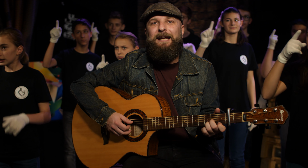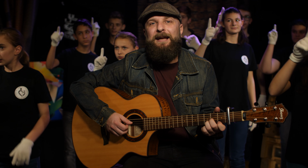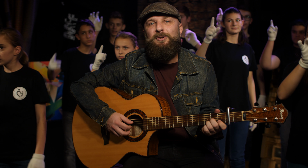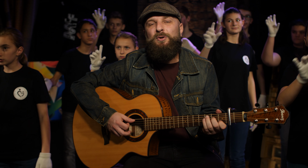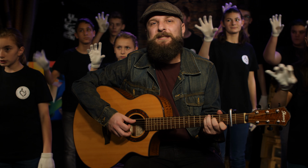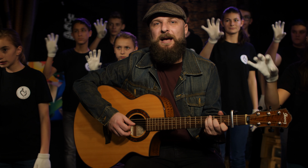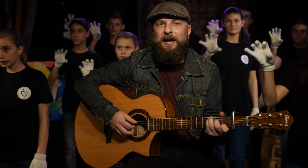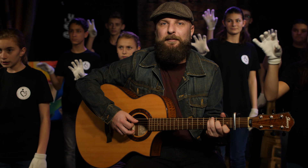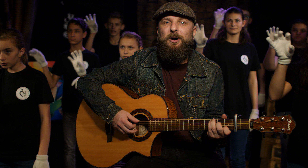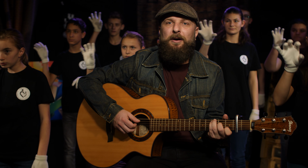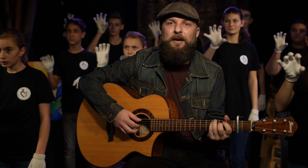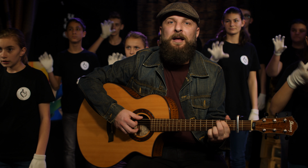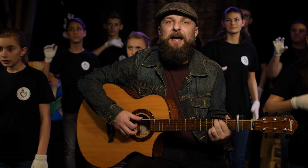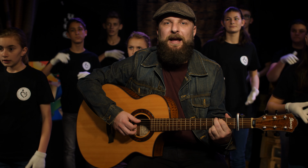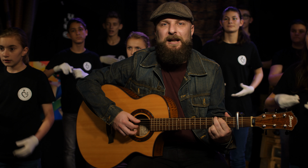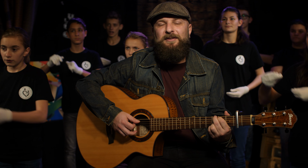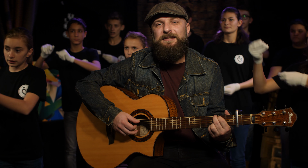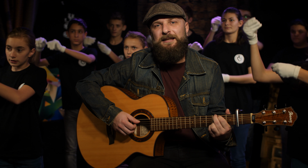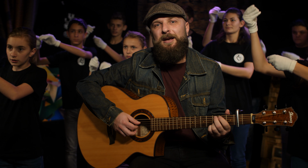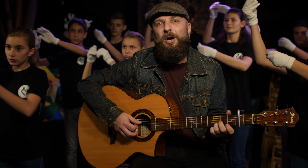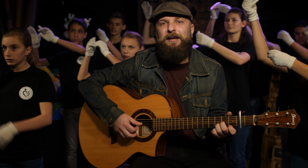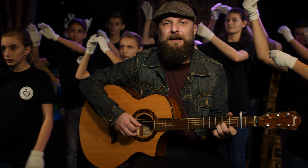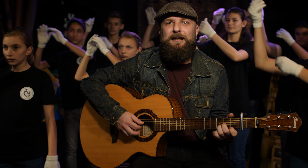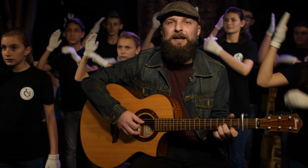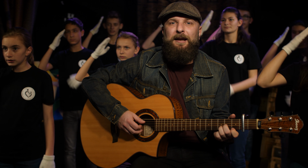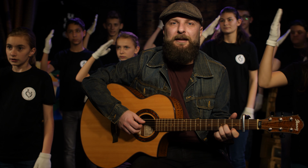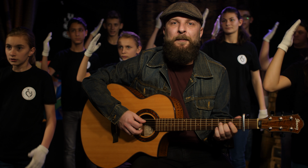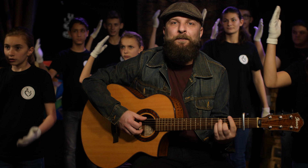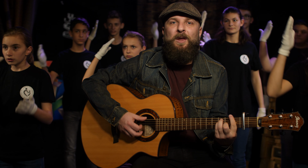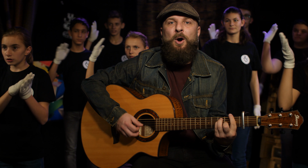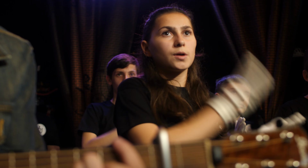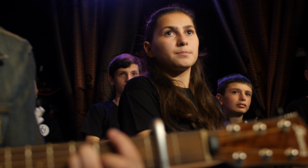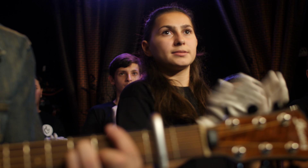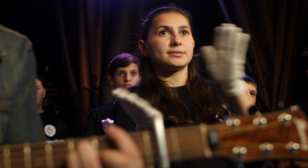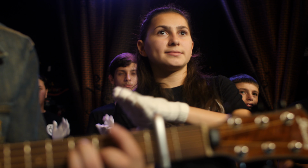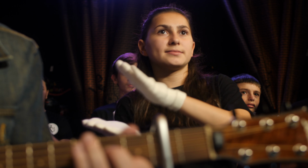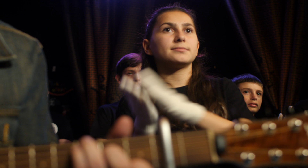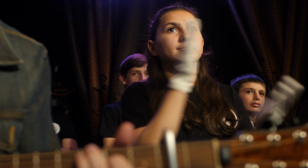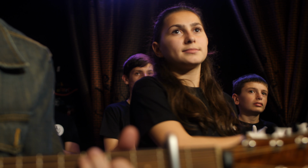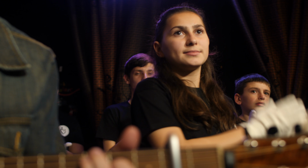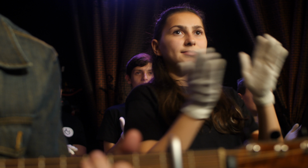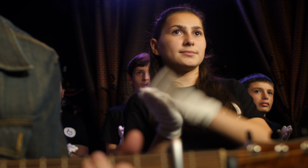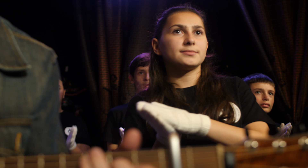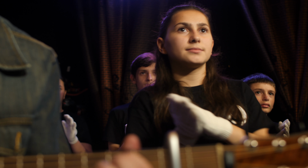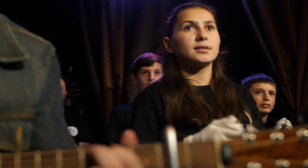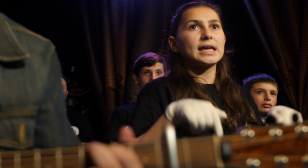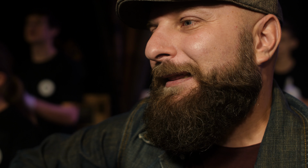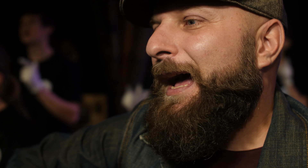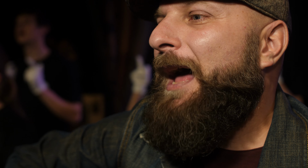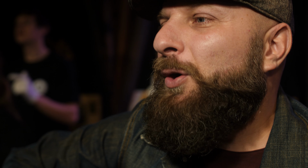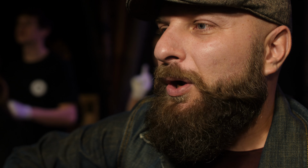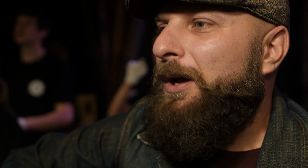Hetet-hét országba elviszi a hírét. Dom-dom-dom-dom,